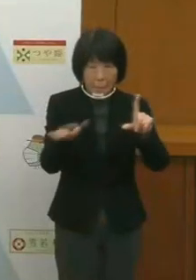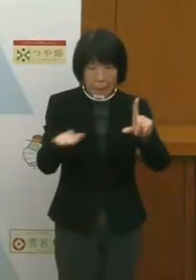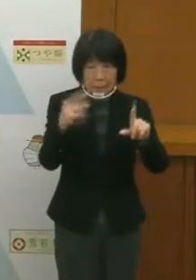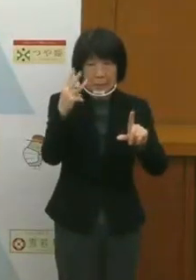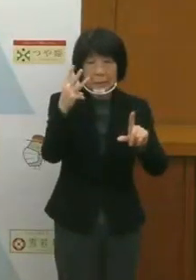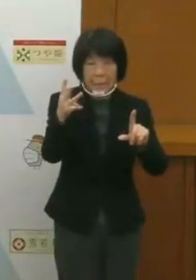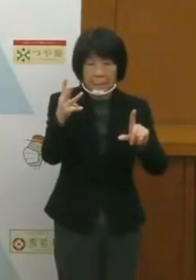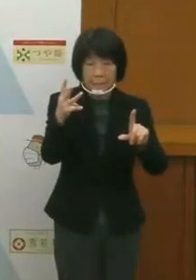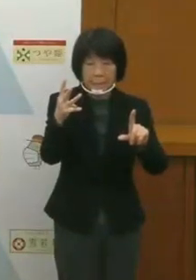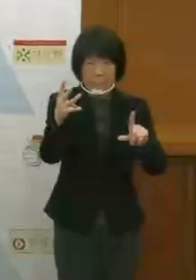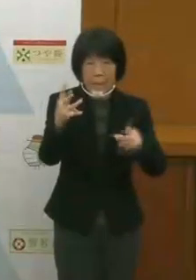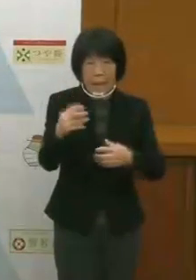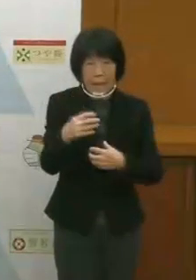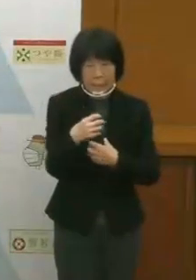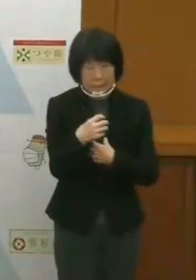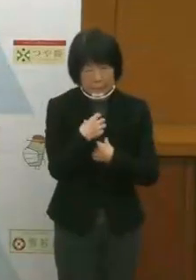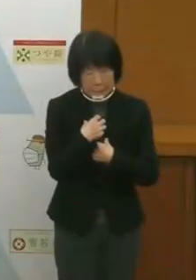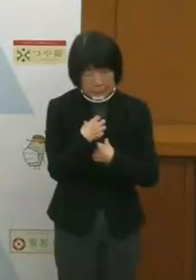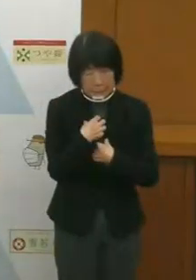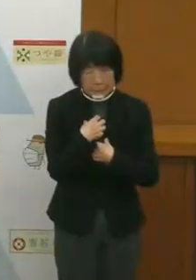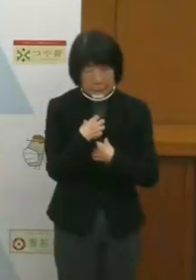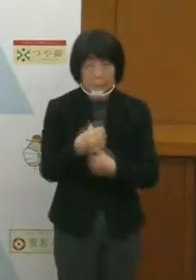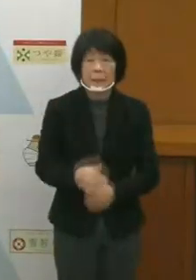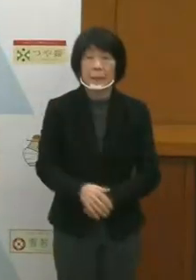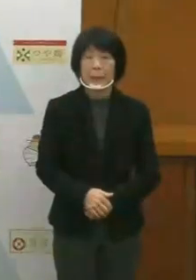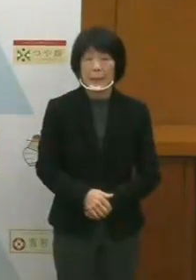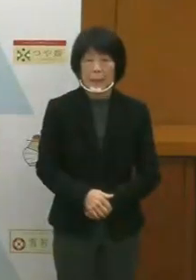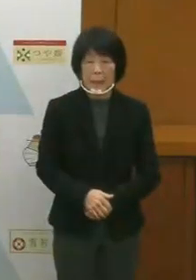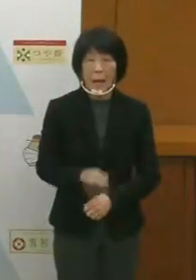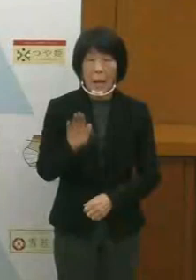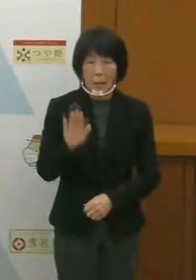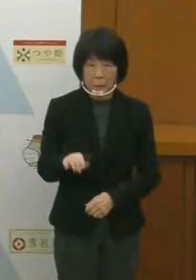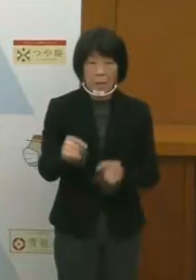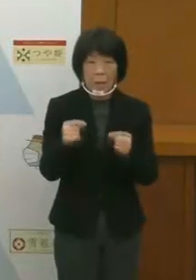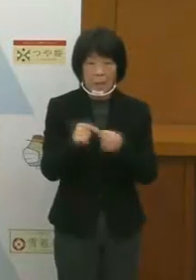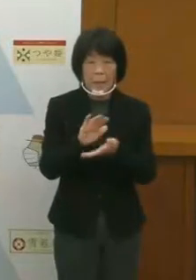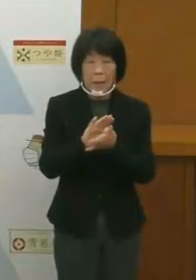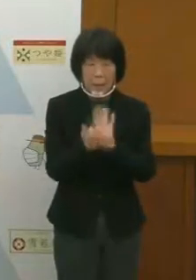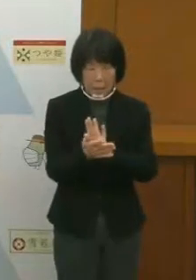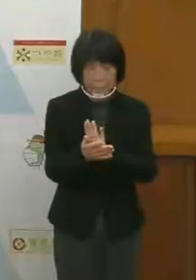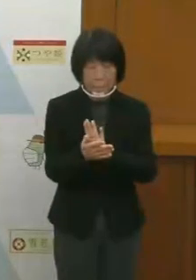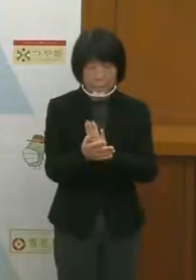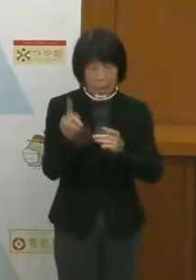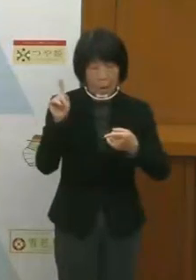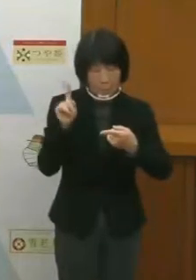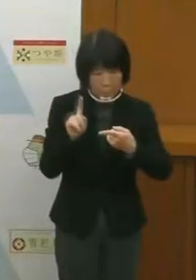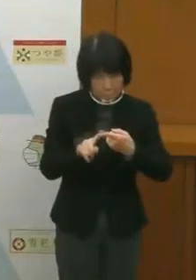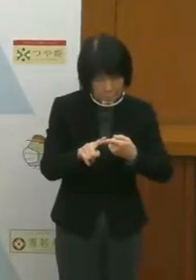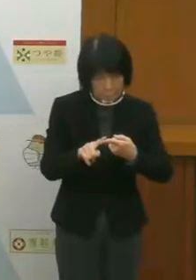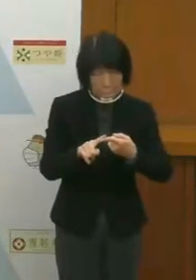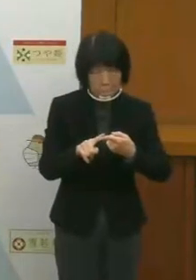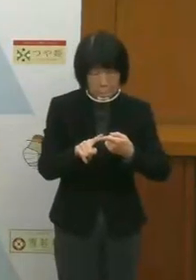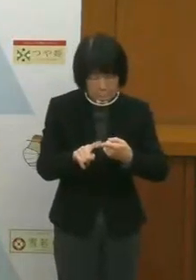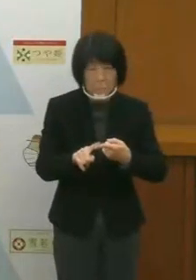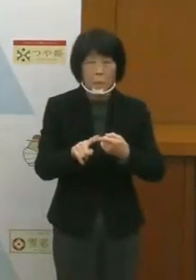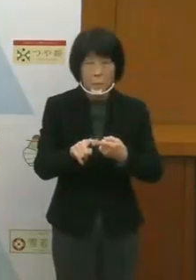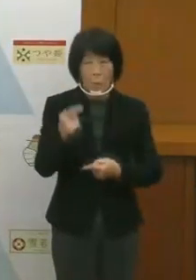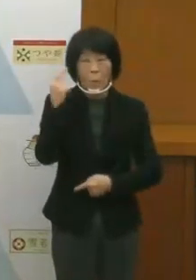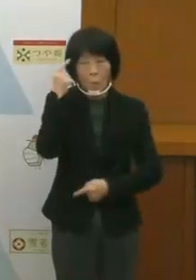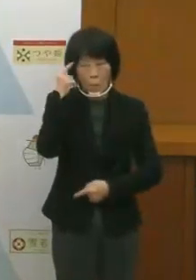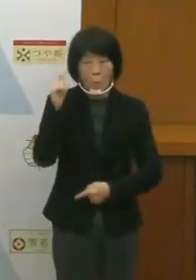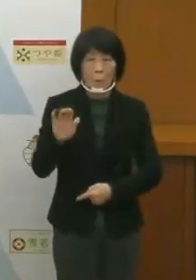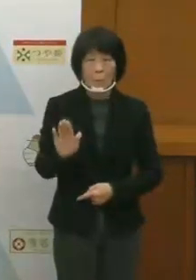の警戒というところに本件も入ったというふうに認識をしております